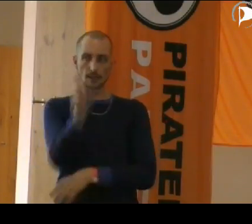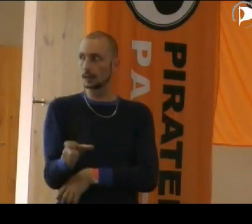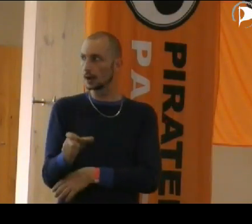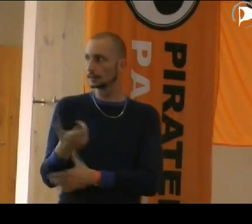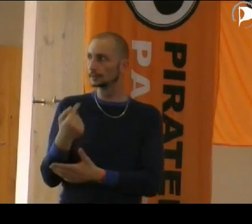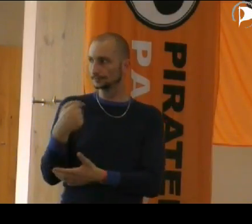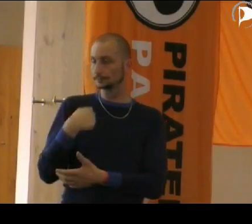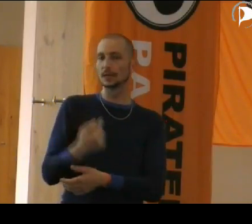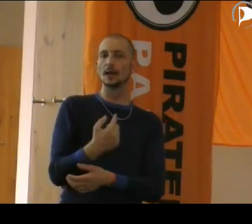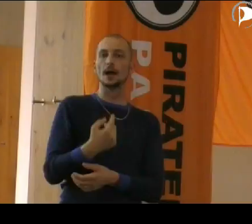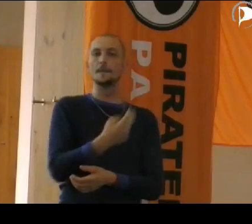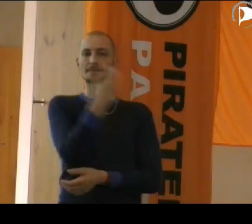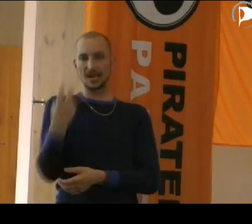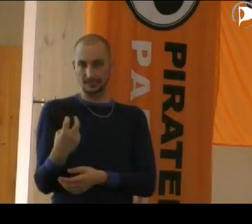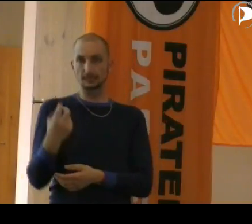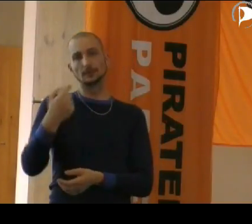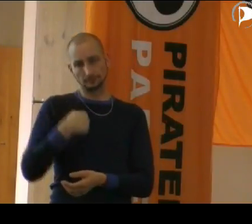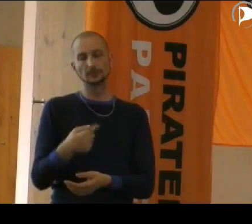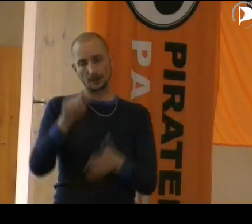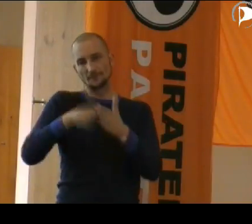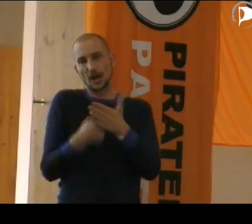zurück so war ja